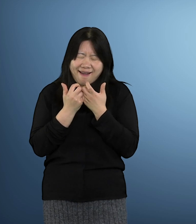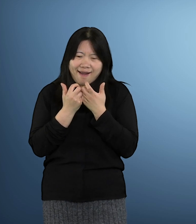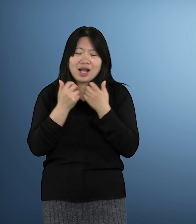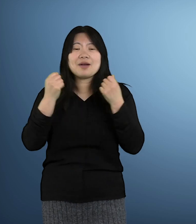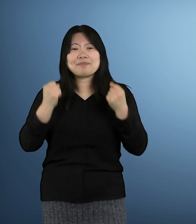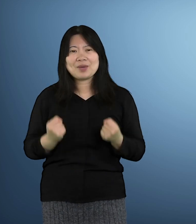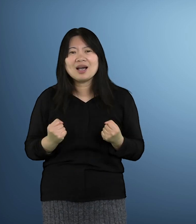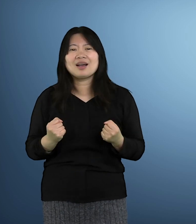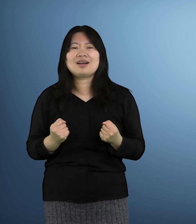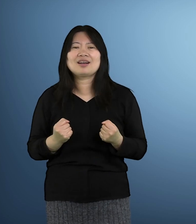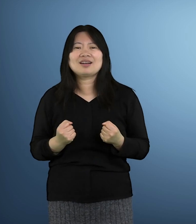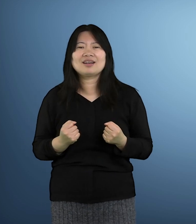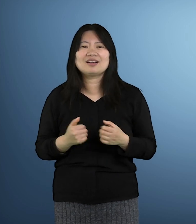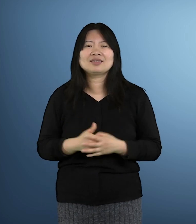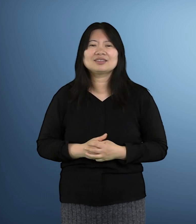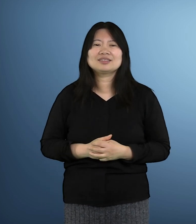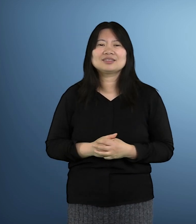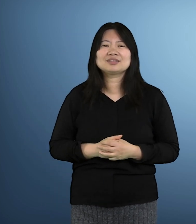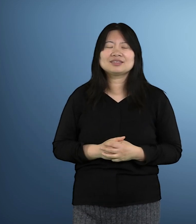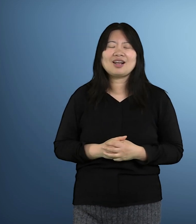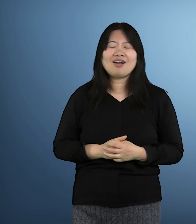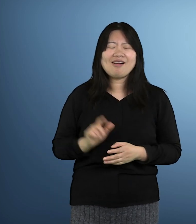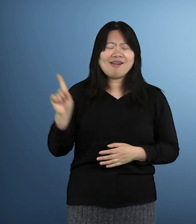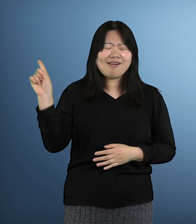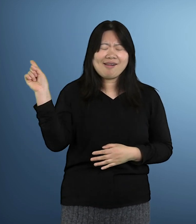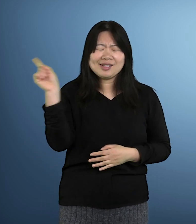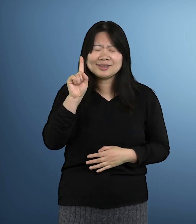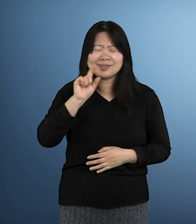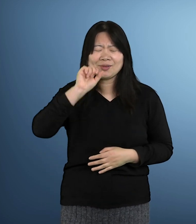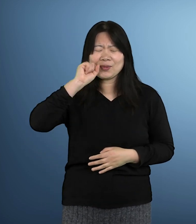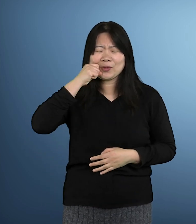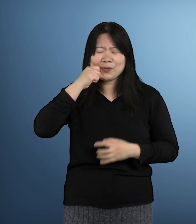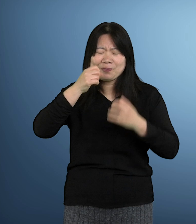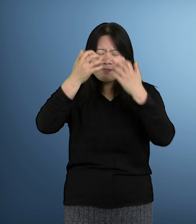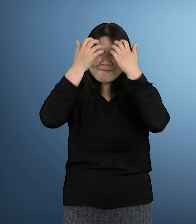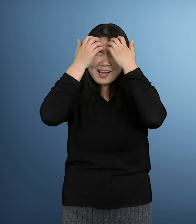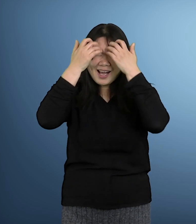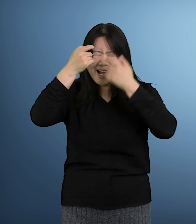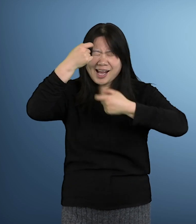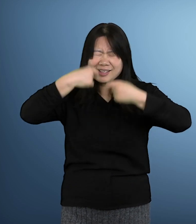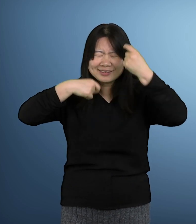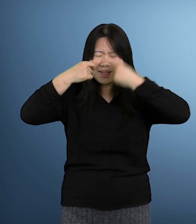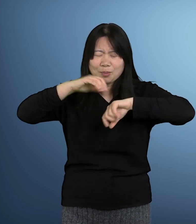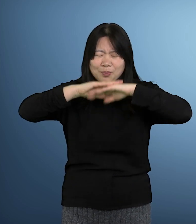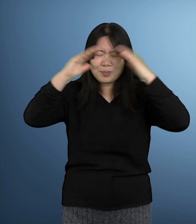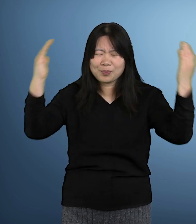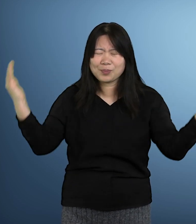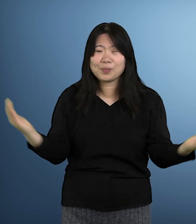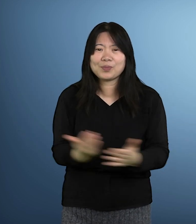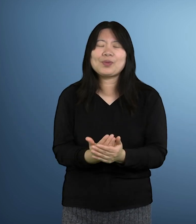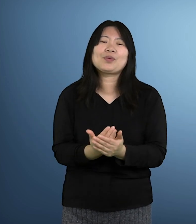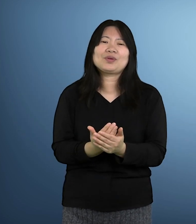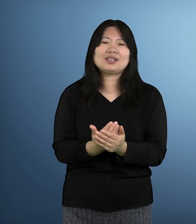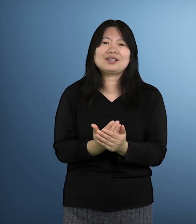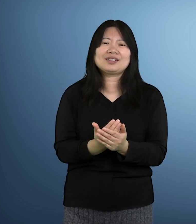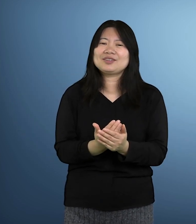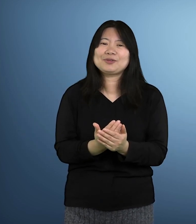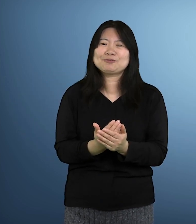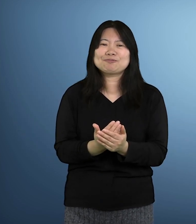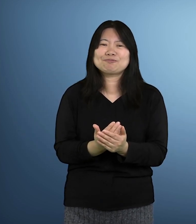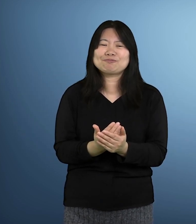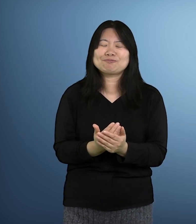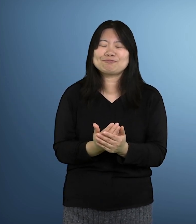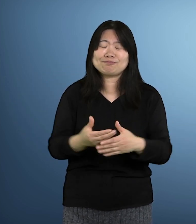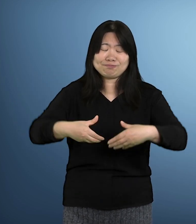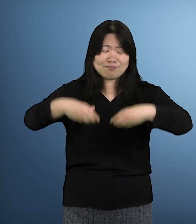있다면 그런 시련, 환난, 눈물, 질곡의 모든 것들이 의미가 없어져